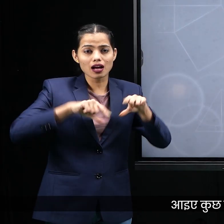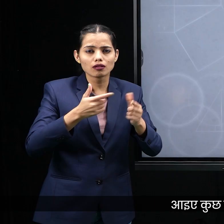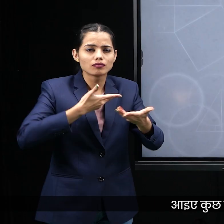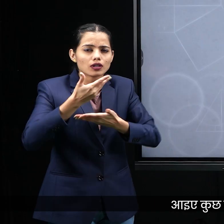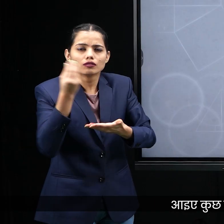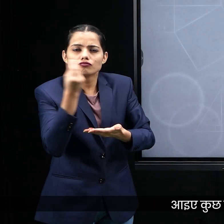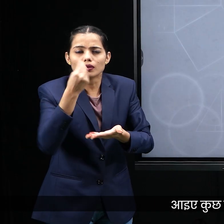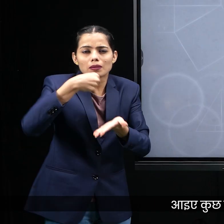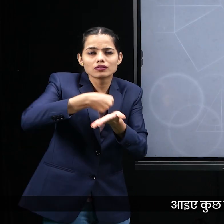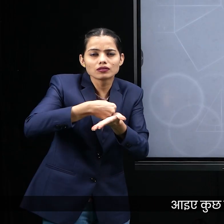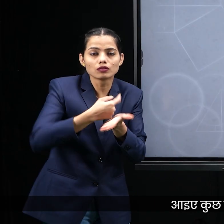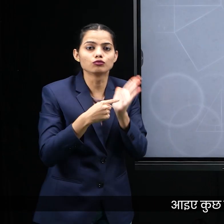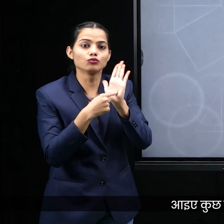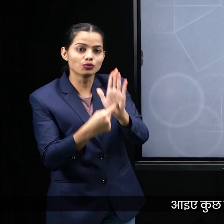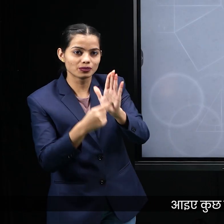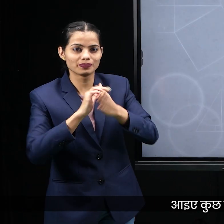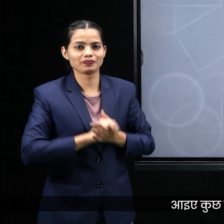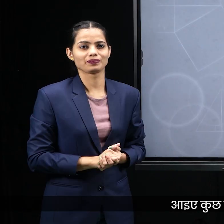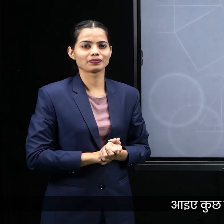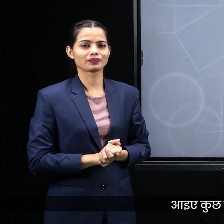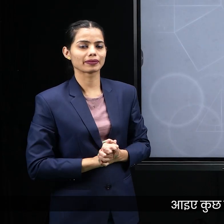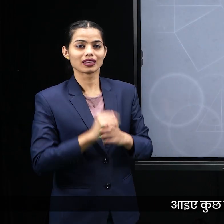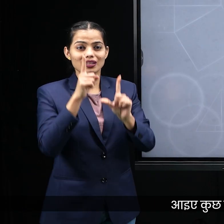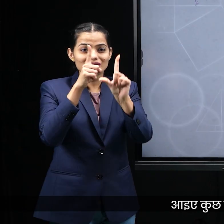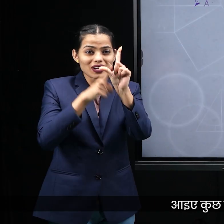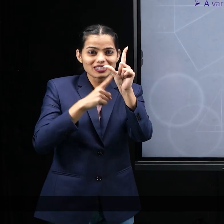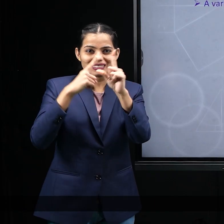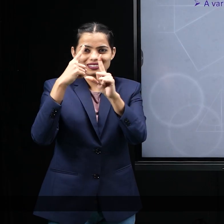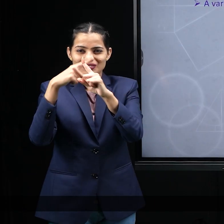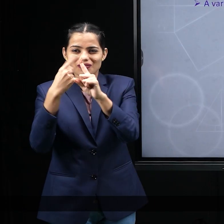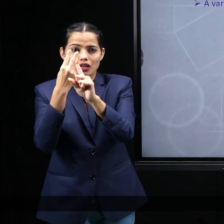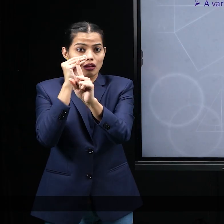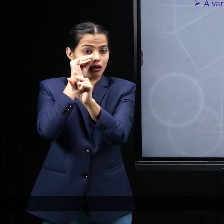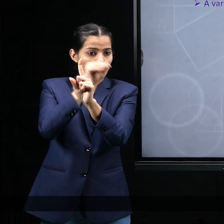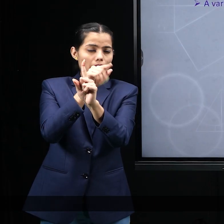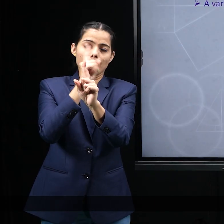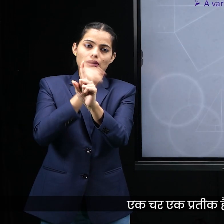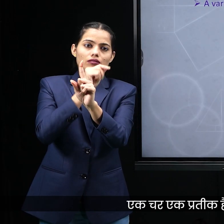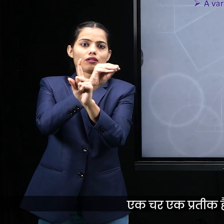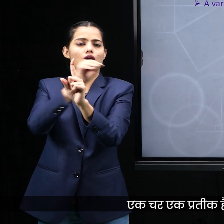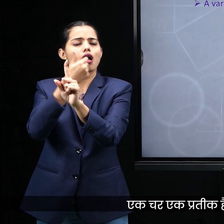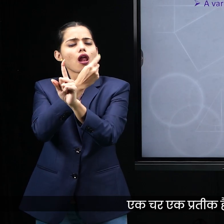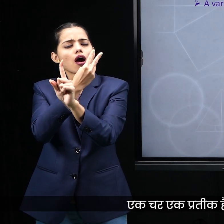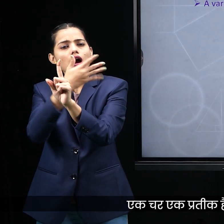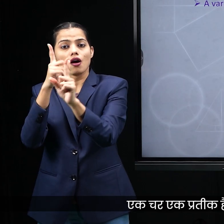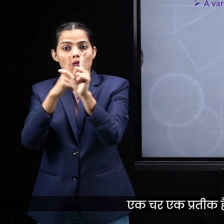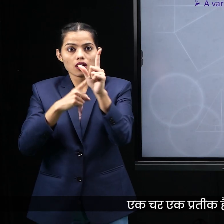आइए कुछ मूलभूत परिभाषाओं पर चर्चा करें। चर: एक चर एक प्रतीक